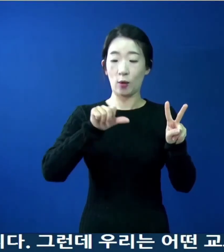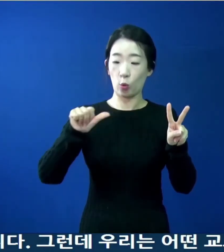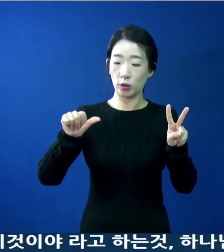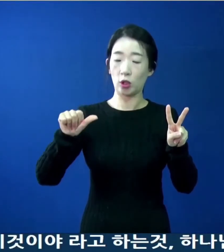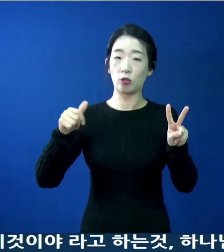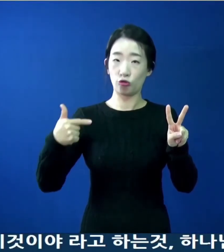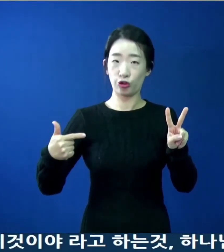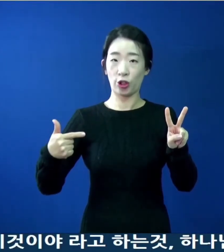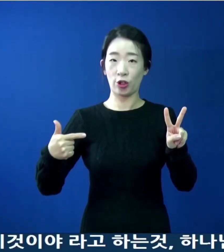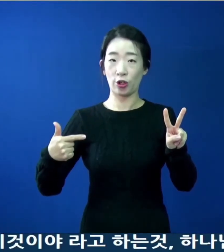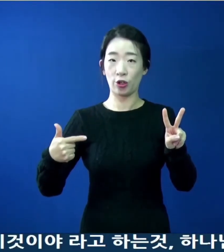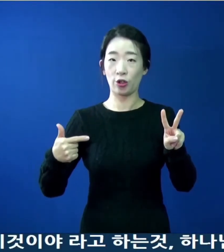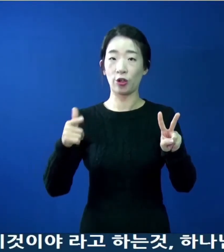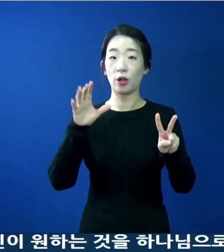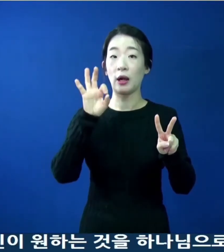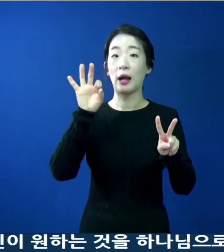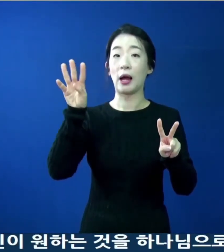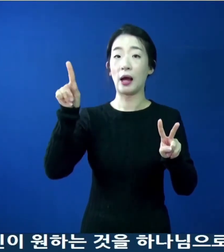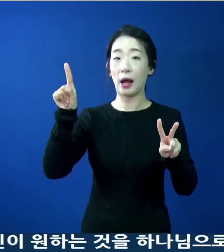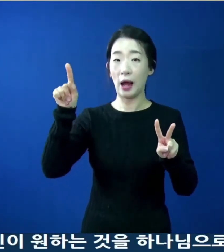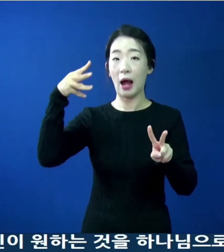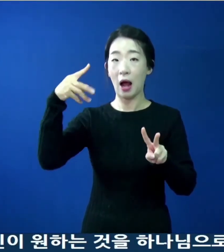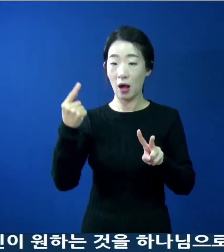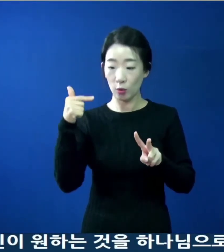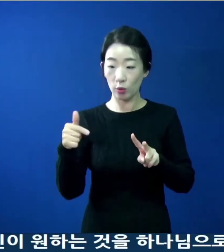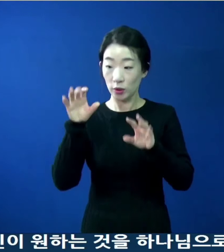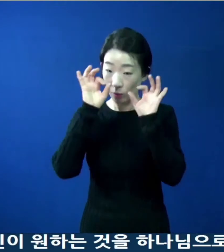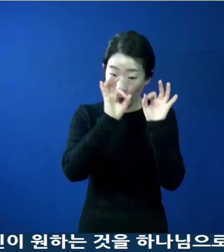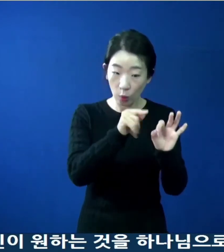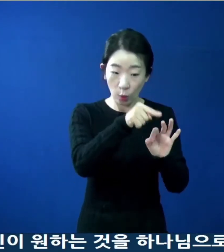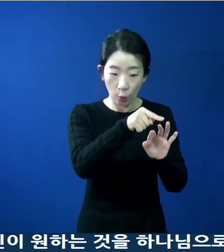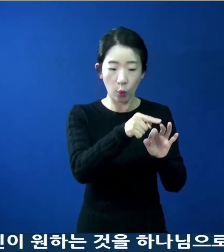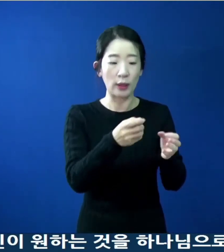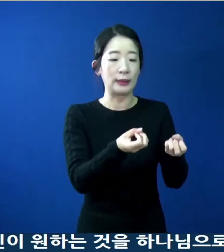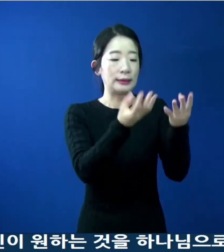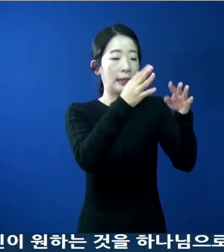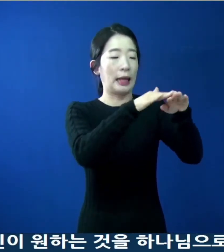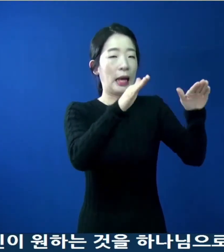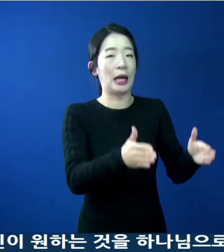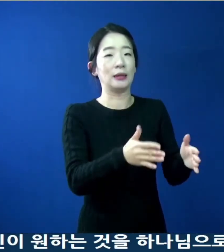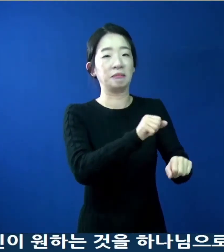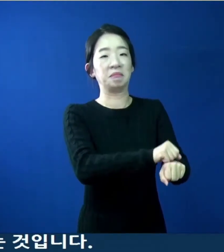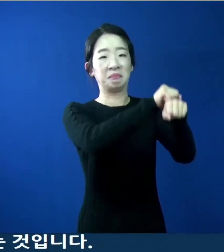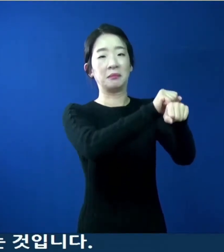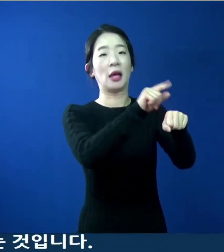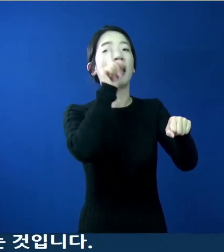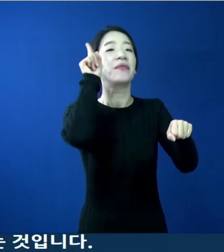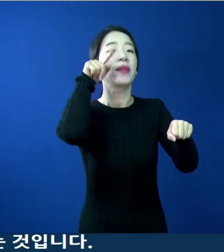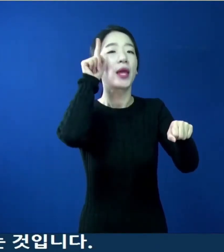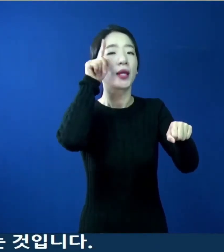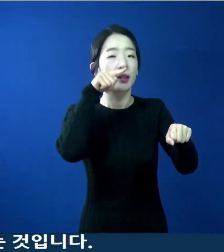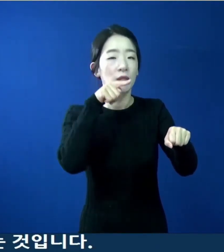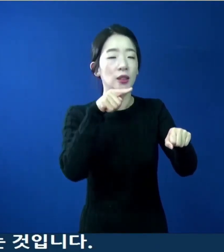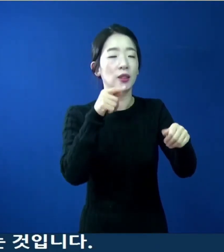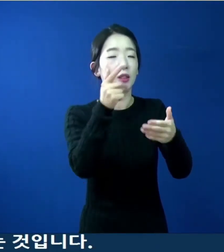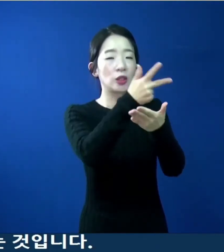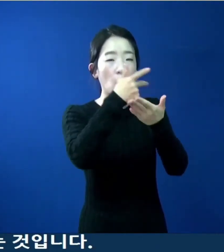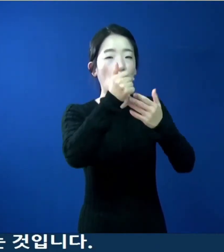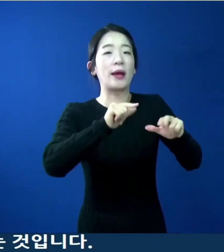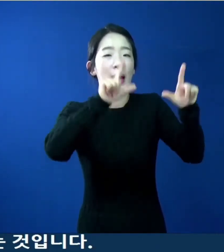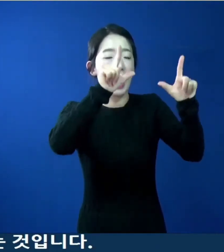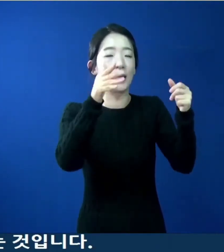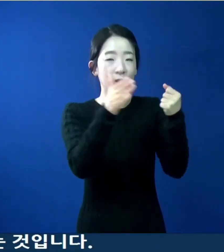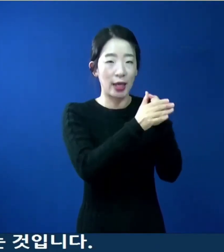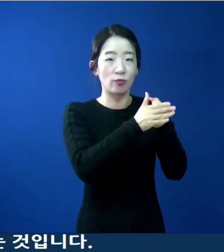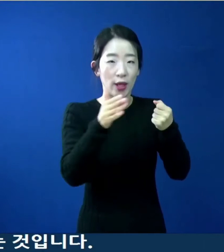5절, 아론이 보고 그 앞에 제단을 쌓고 이에 아론이 공포하여 이르되 내일은 여호와의 절일이니라 하니.